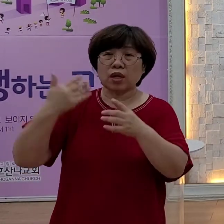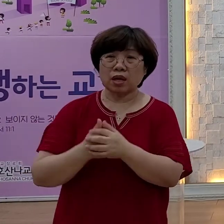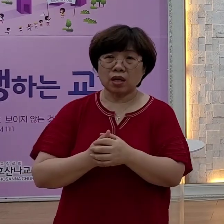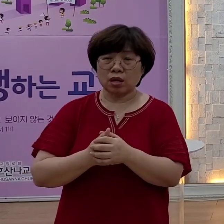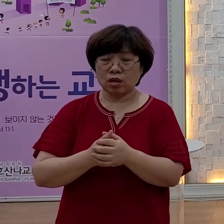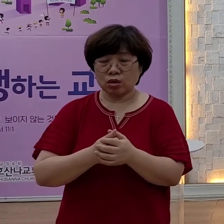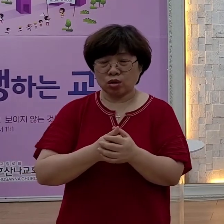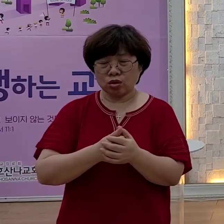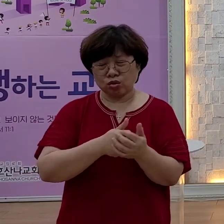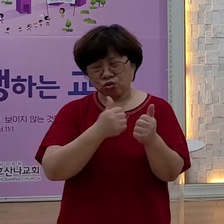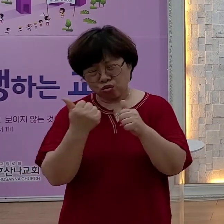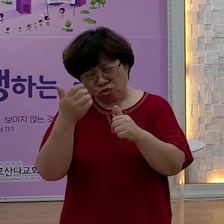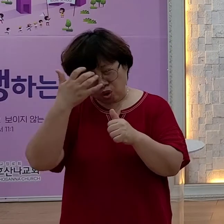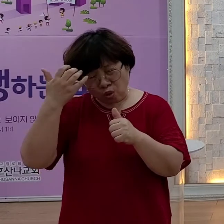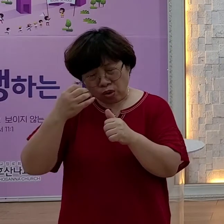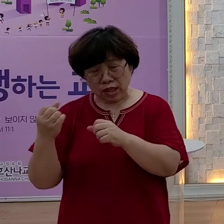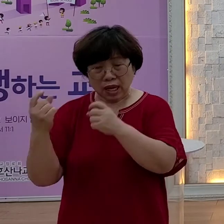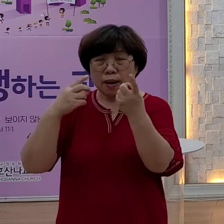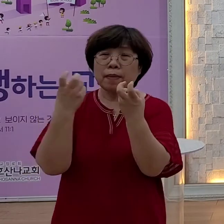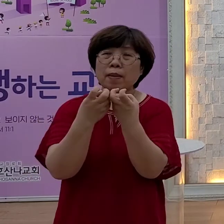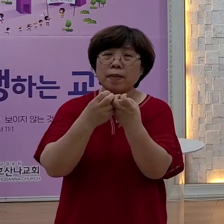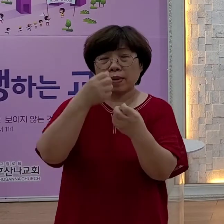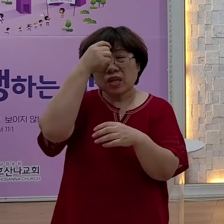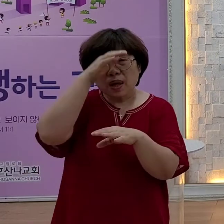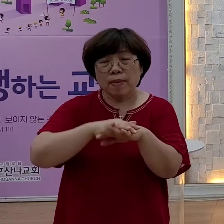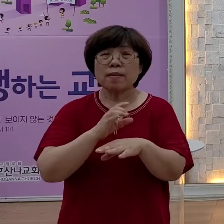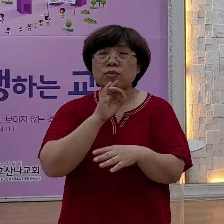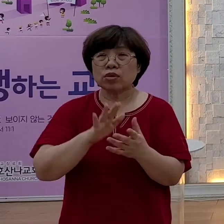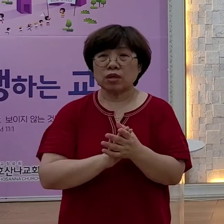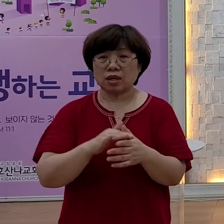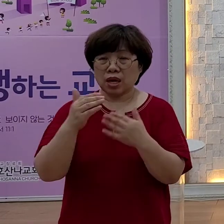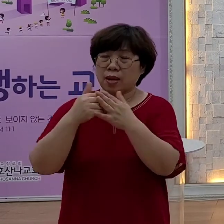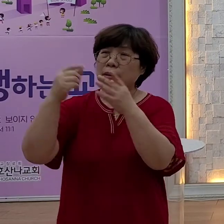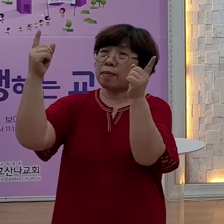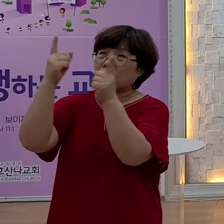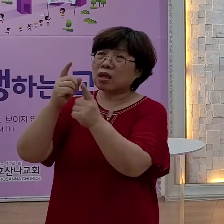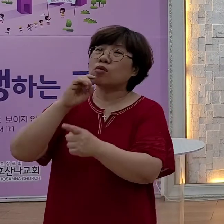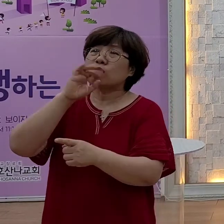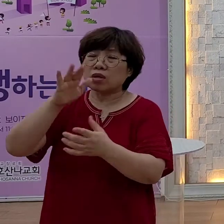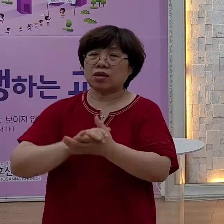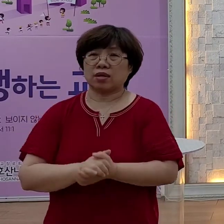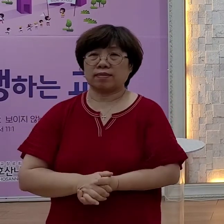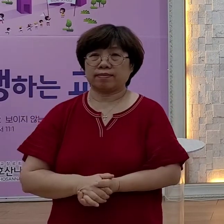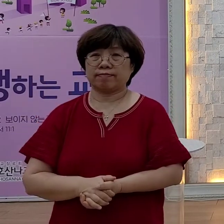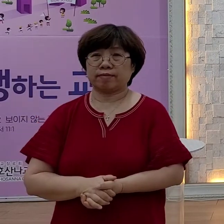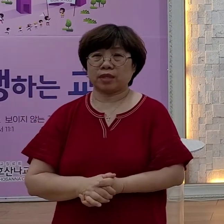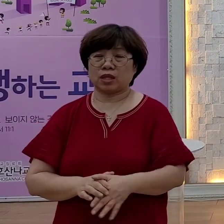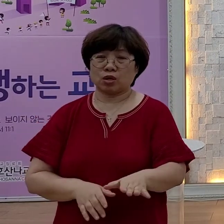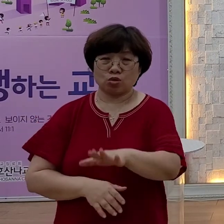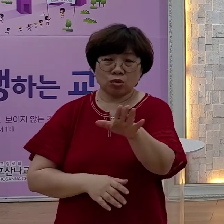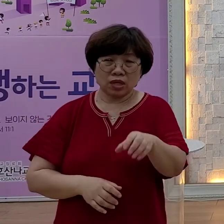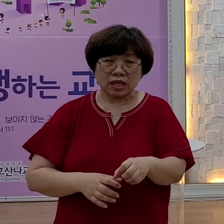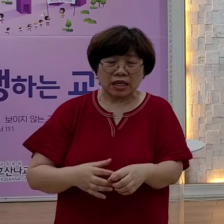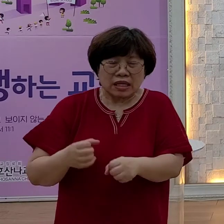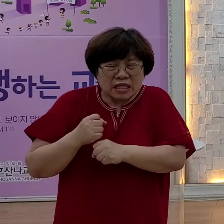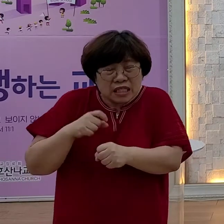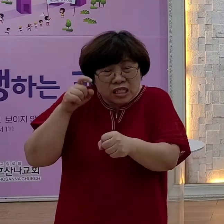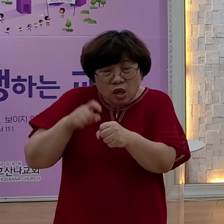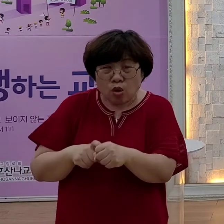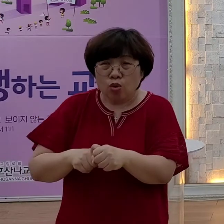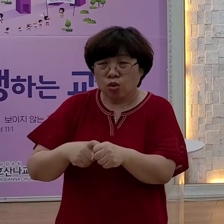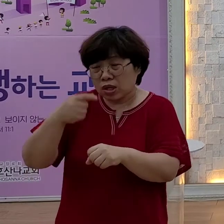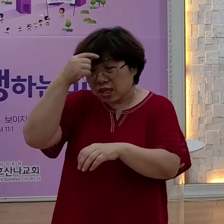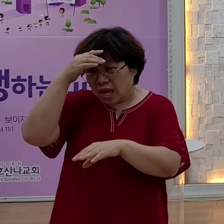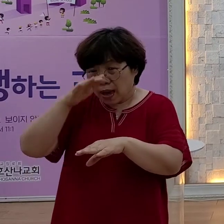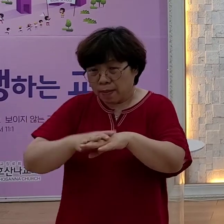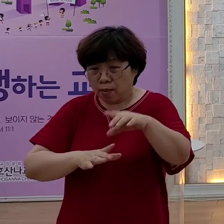영혼이 살아나는 비결은 예배밖에 없다는 거예요. 하나님을 만나는 것밖에 없다는 거예요. 그래서 우리가 의지적으로라도 이